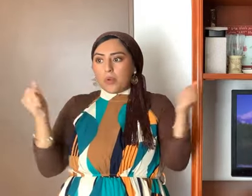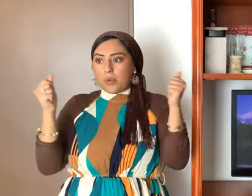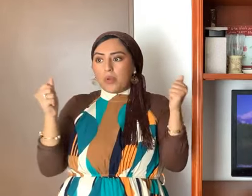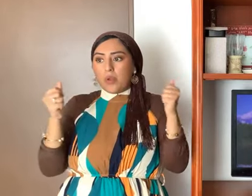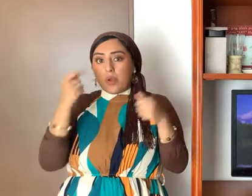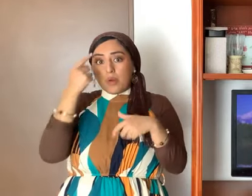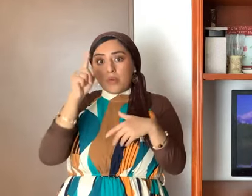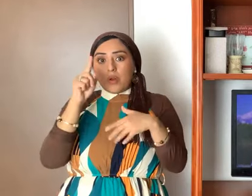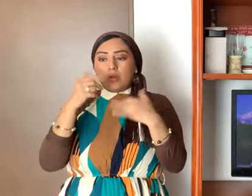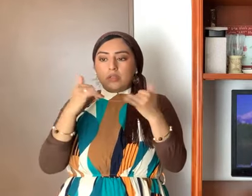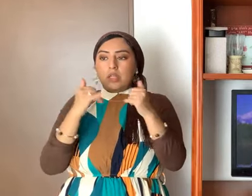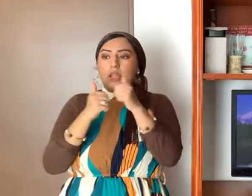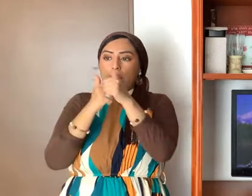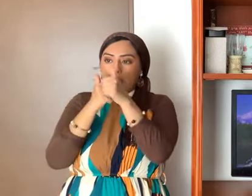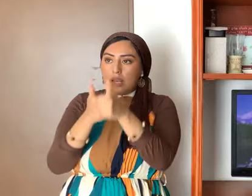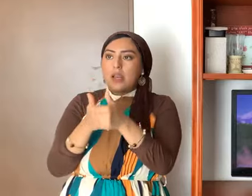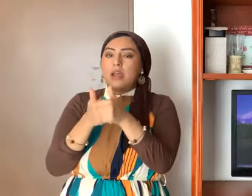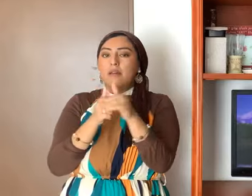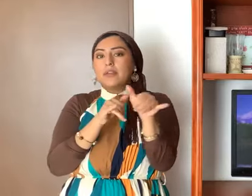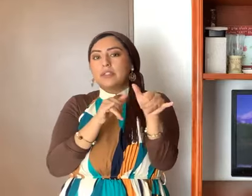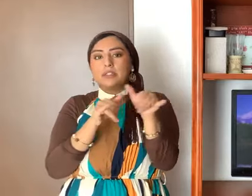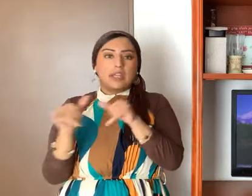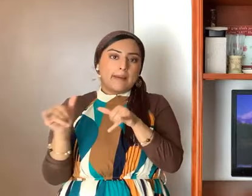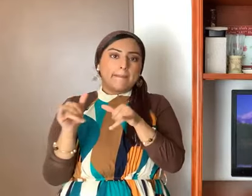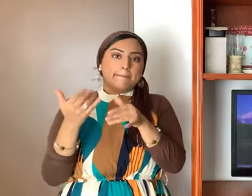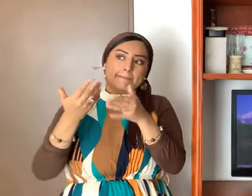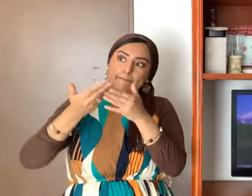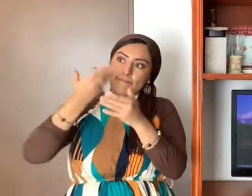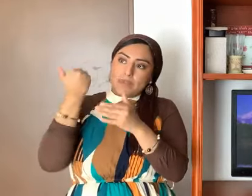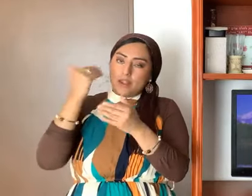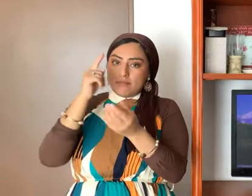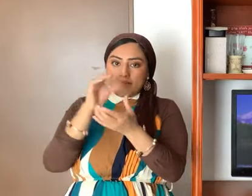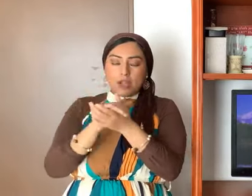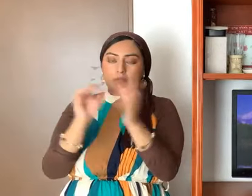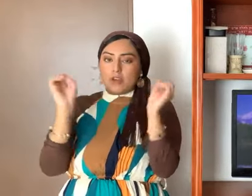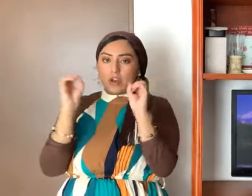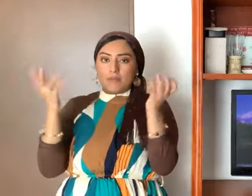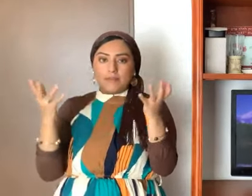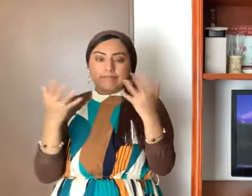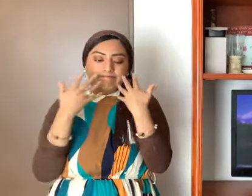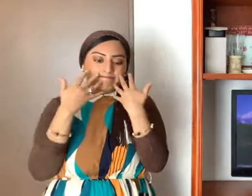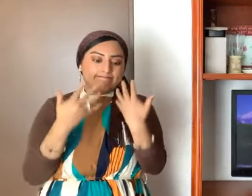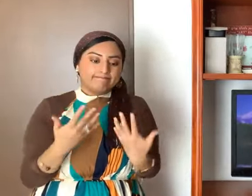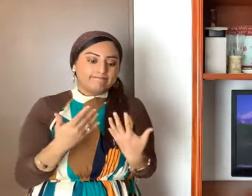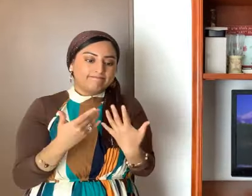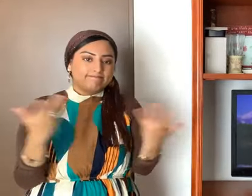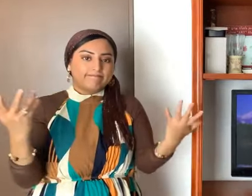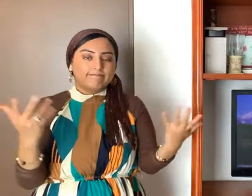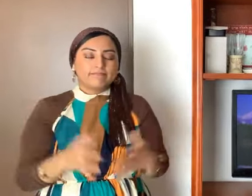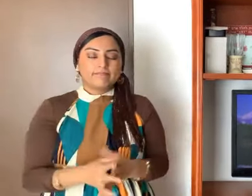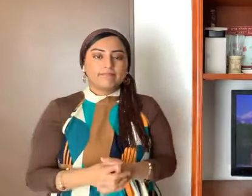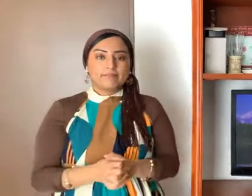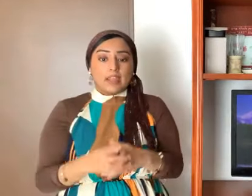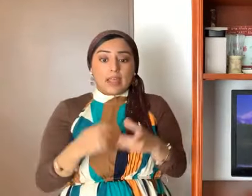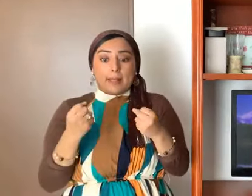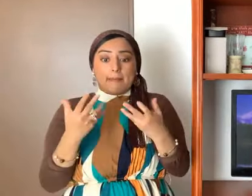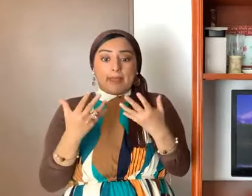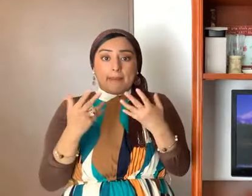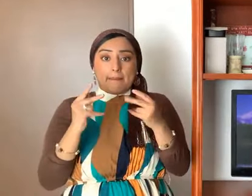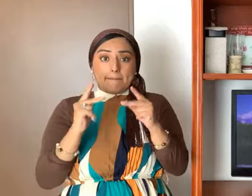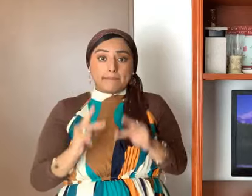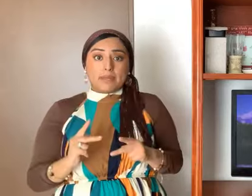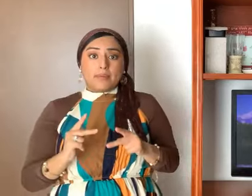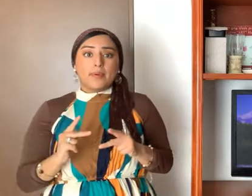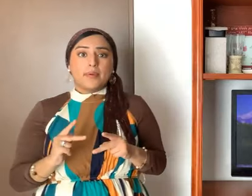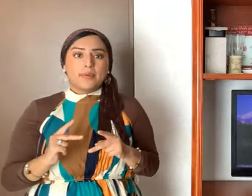para seguir viviendo igual que cuando no creían. Es triste, pero es la realidad. Mucha gente,